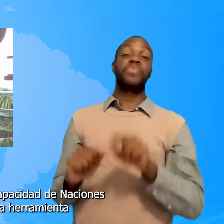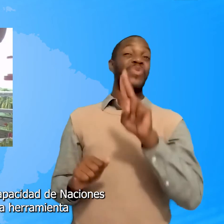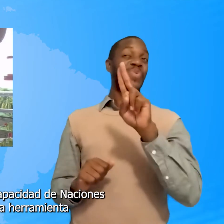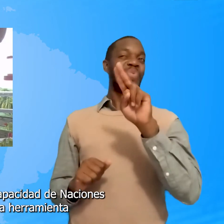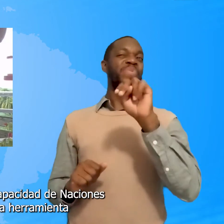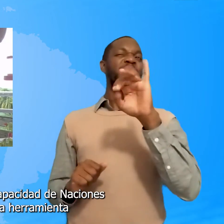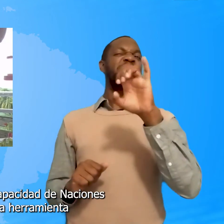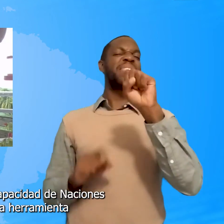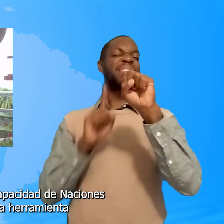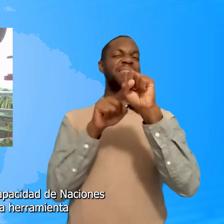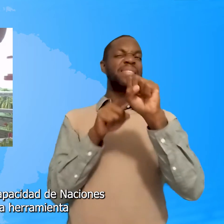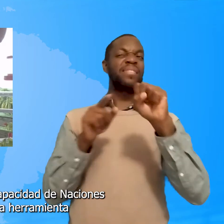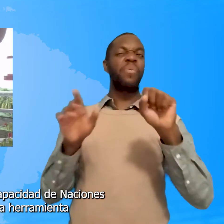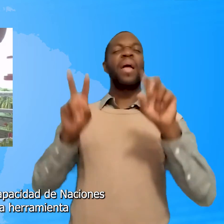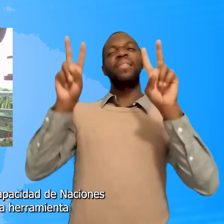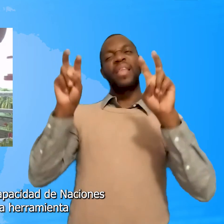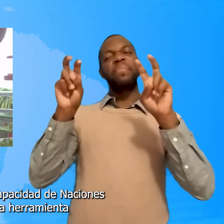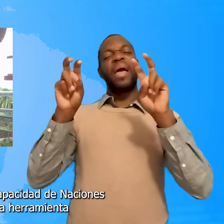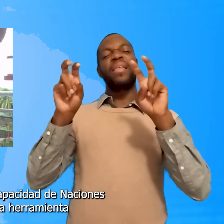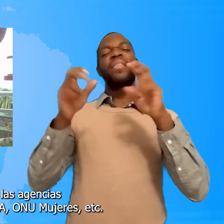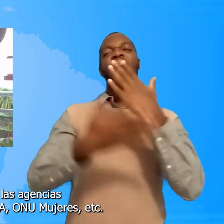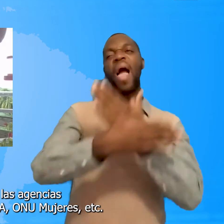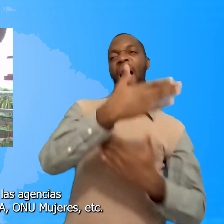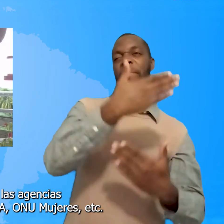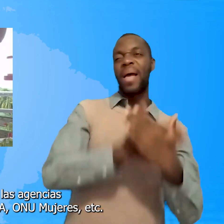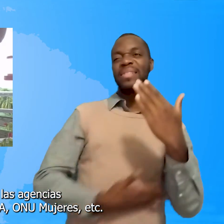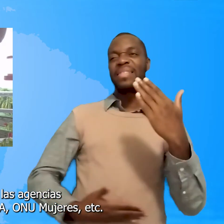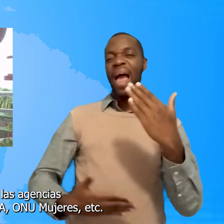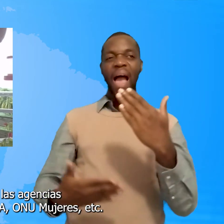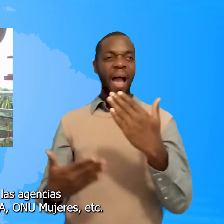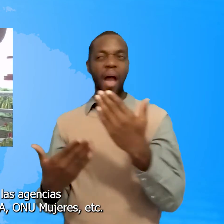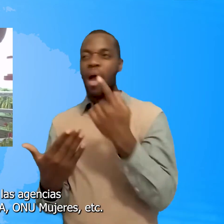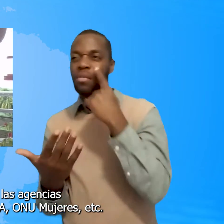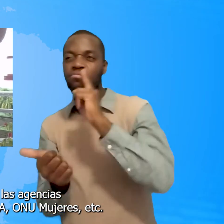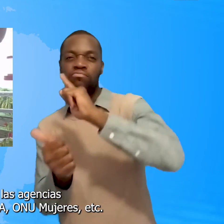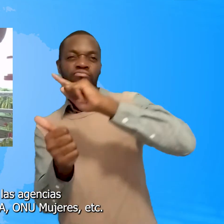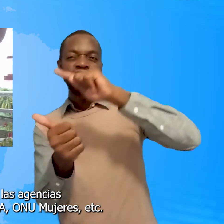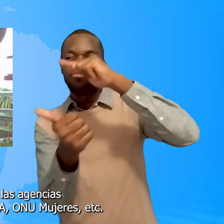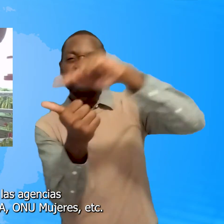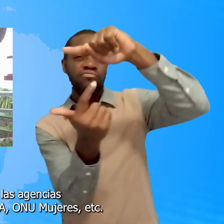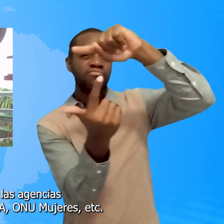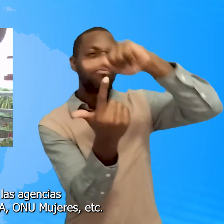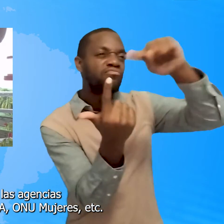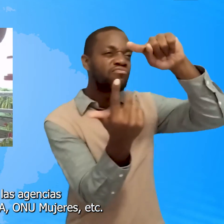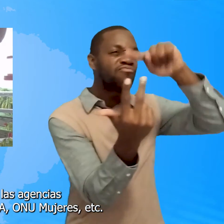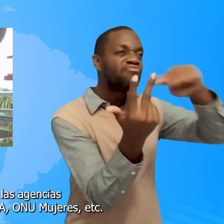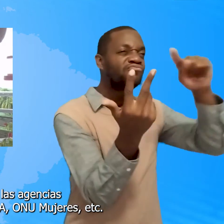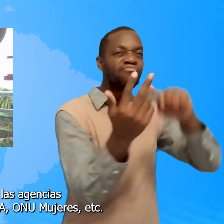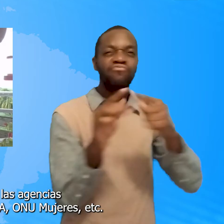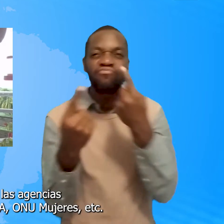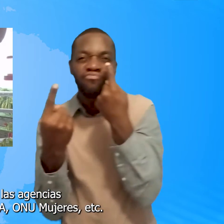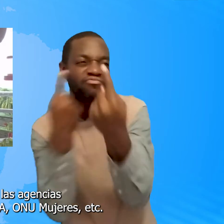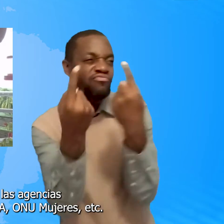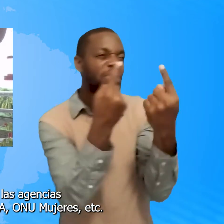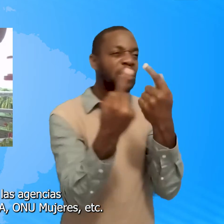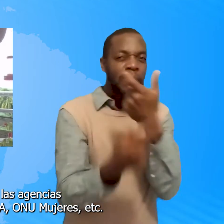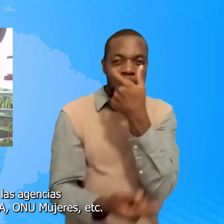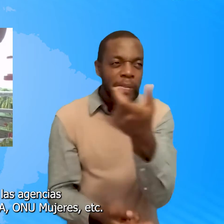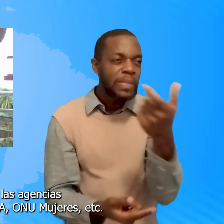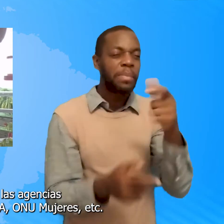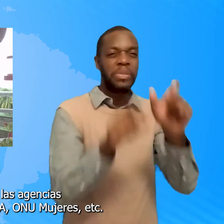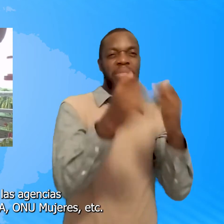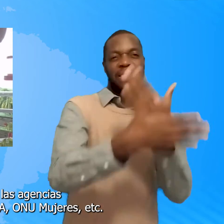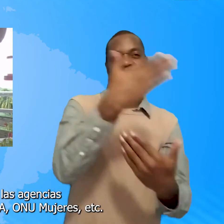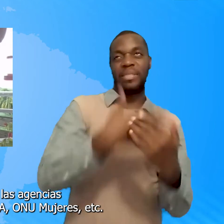de Naciones Unidas, es una herramienta donde todas las agencias, UNICEF, PNUD, UNFPA,